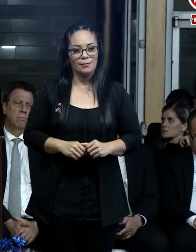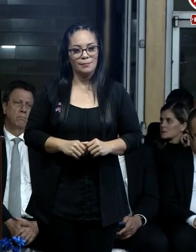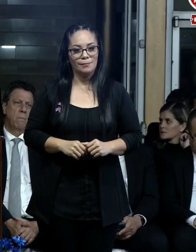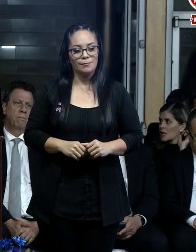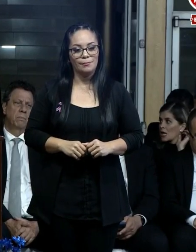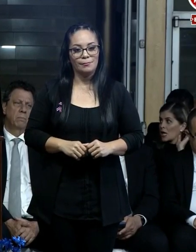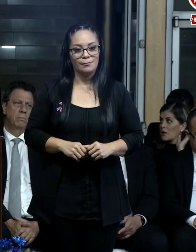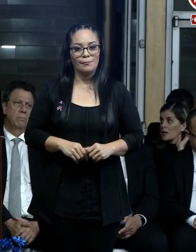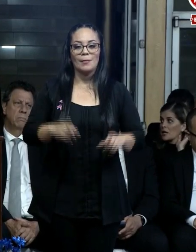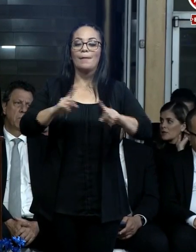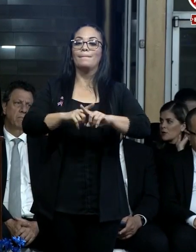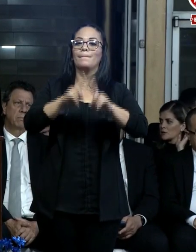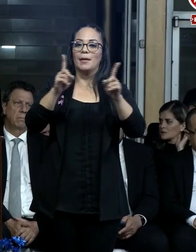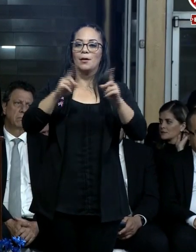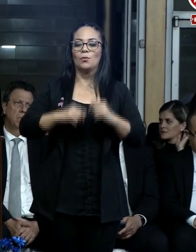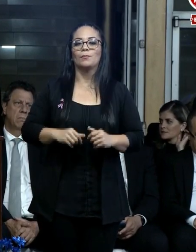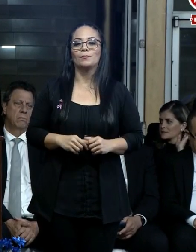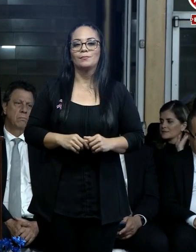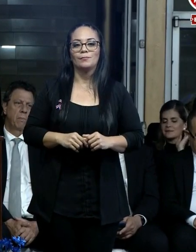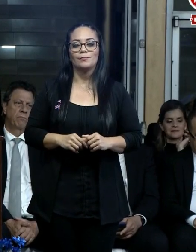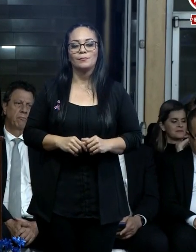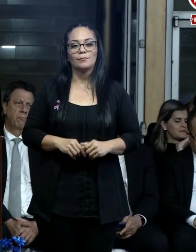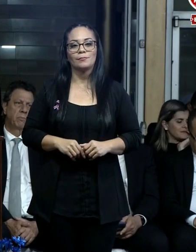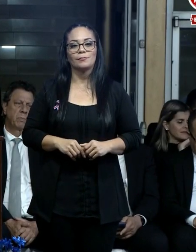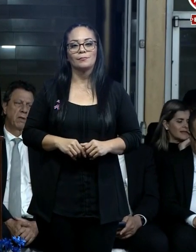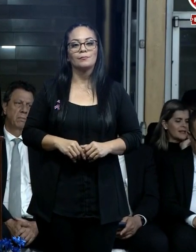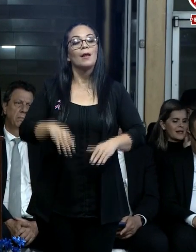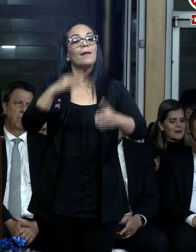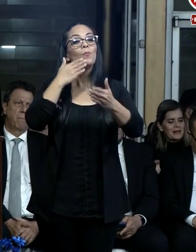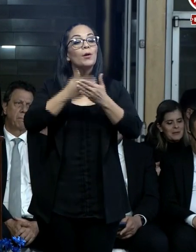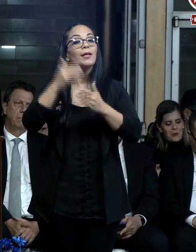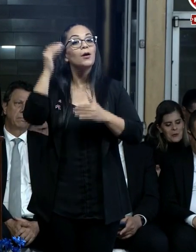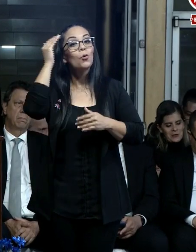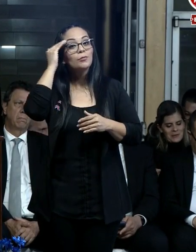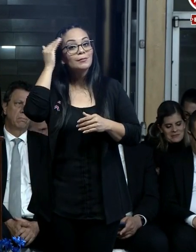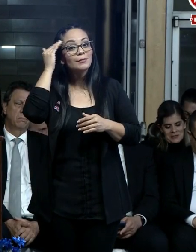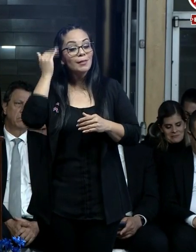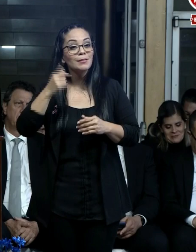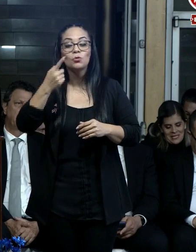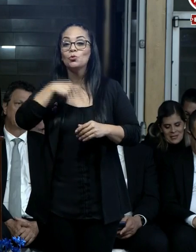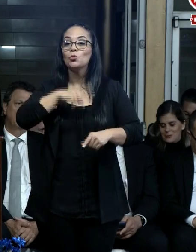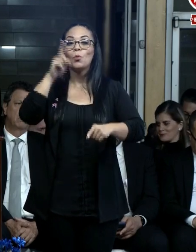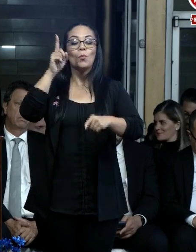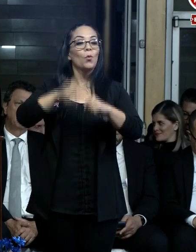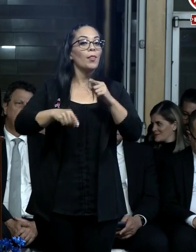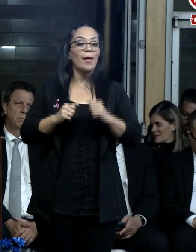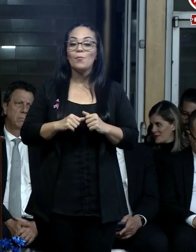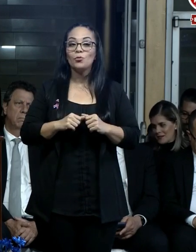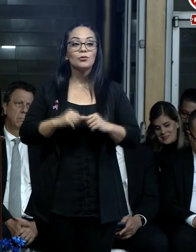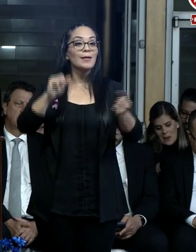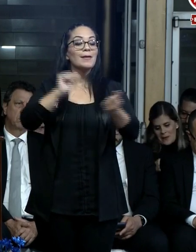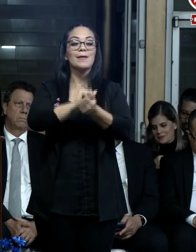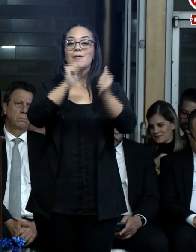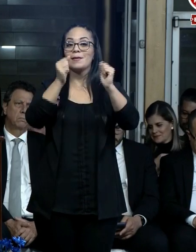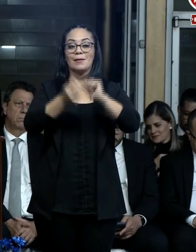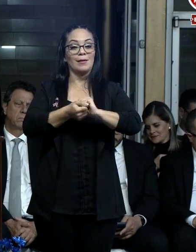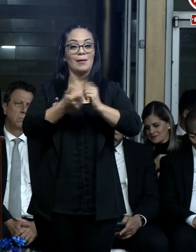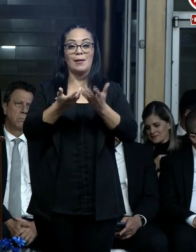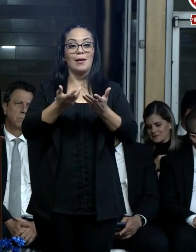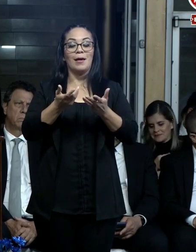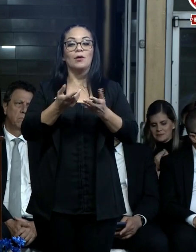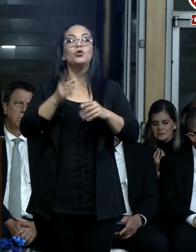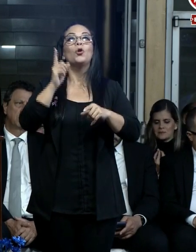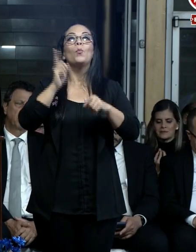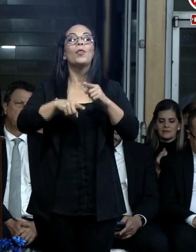Sin embargo, en buena conciencia, no podemos invertir